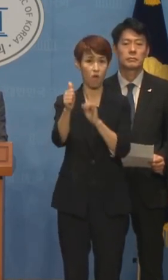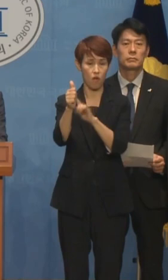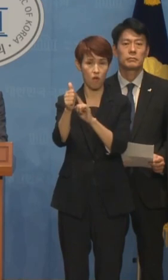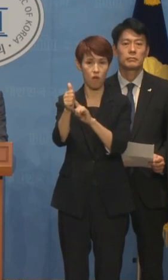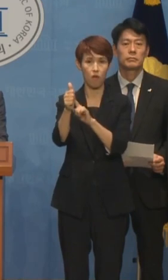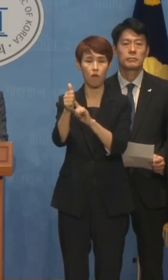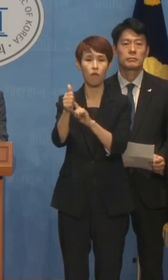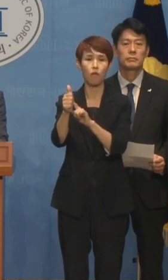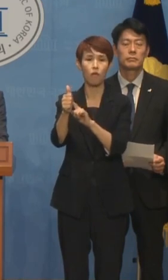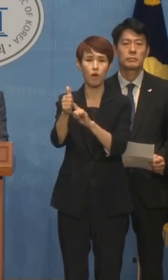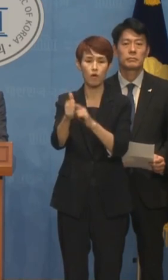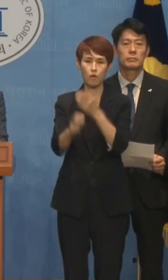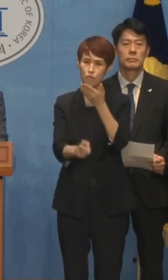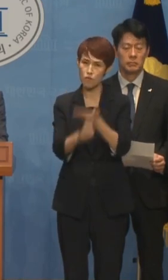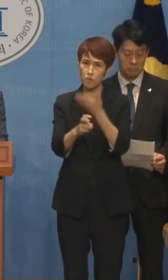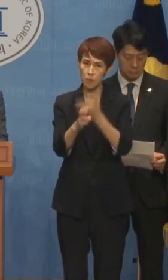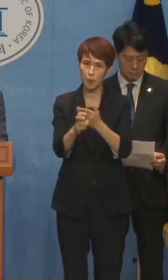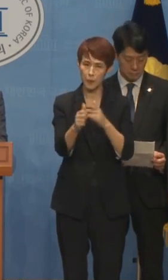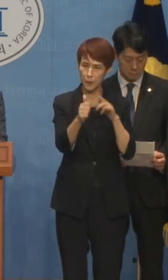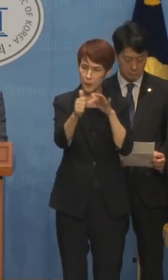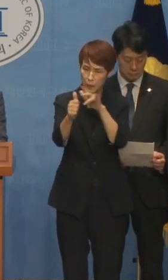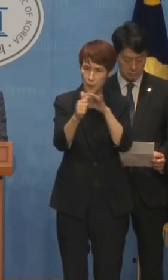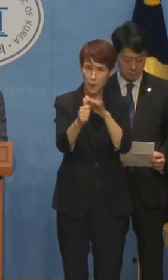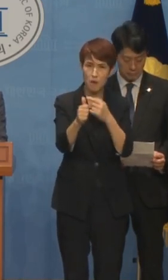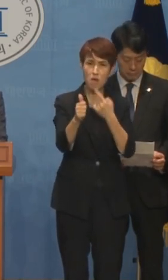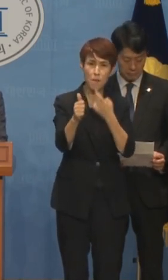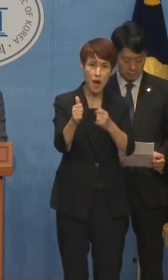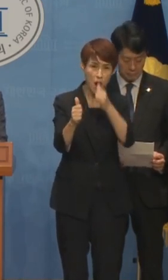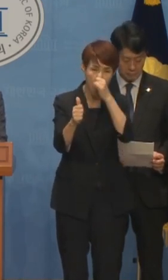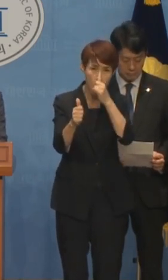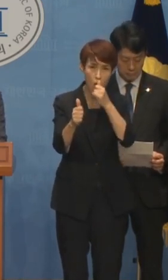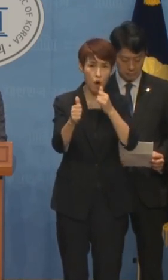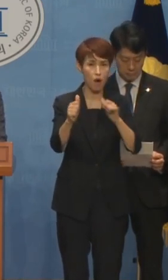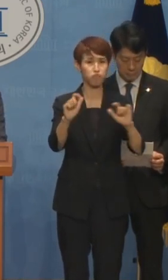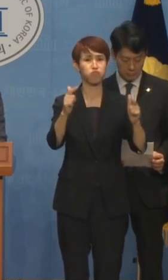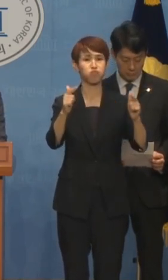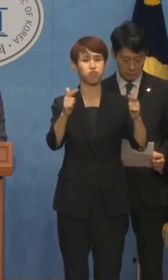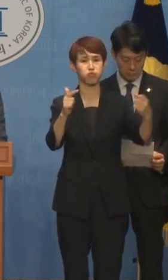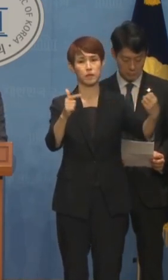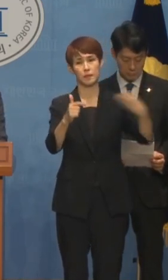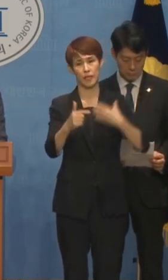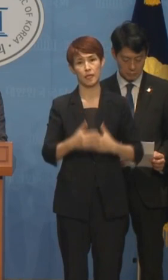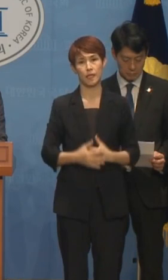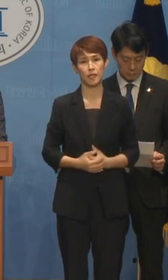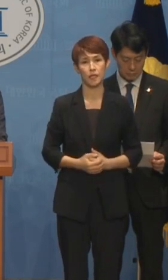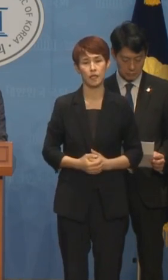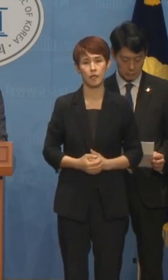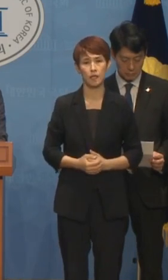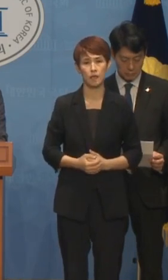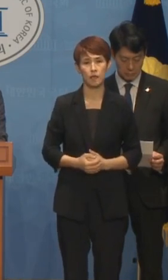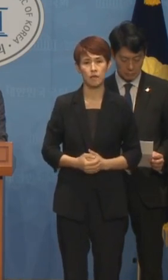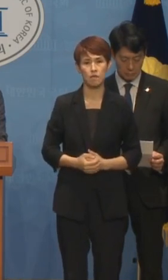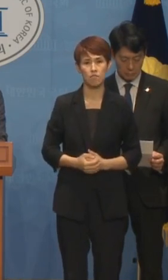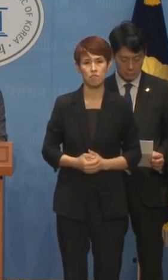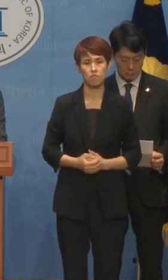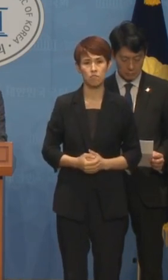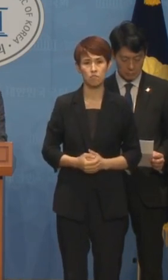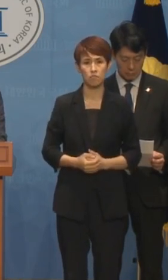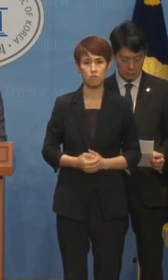경기부지사에 대한 불법 회유와 협박이 전혀 사실무근이라고 주장합니다.